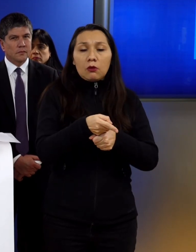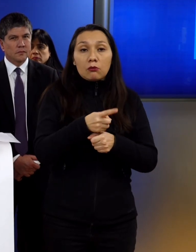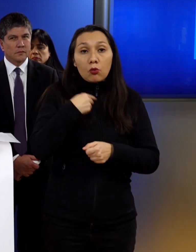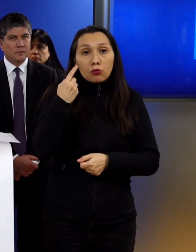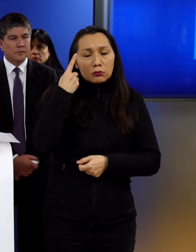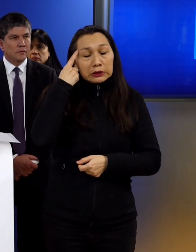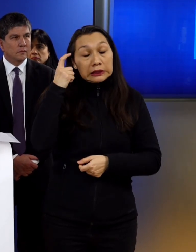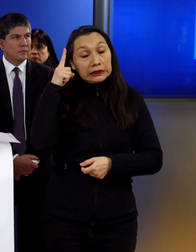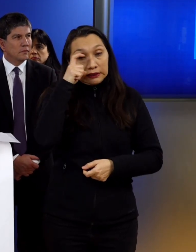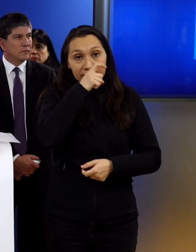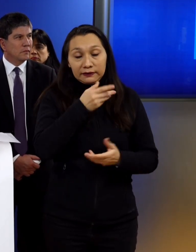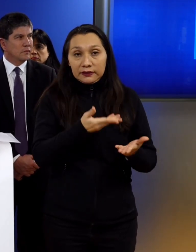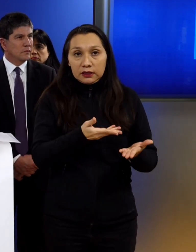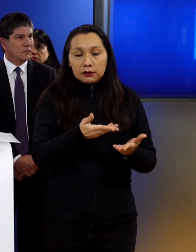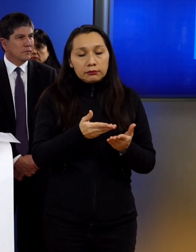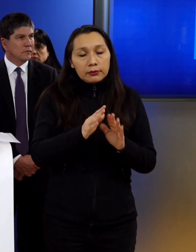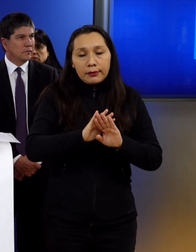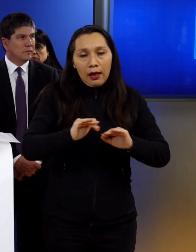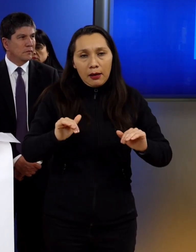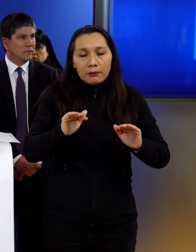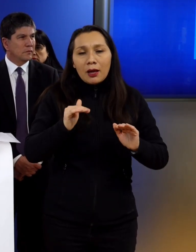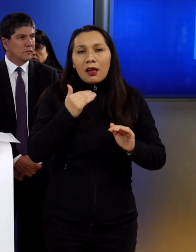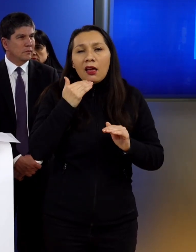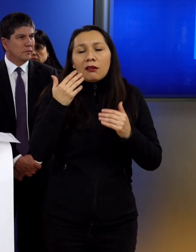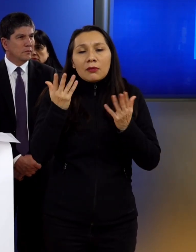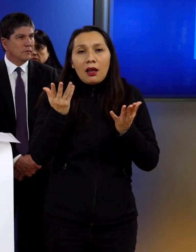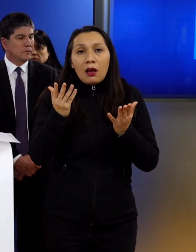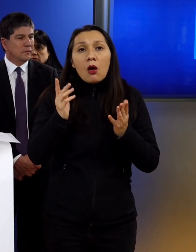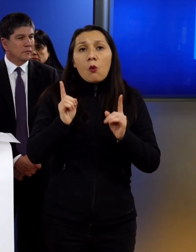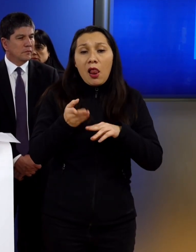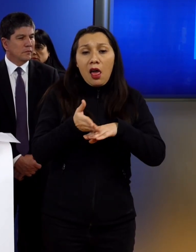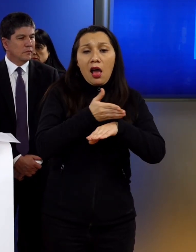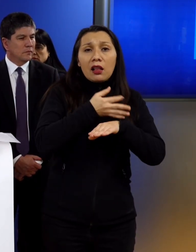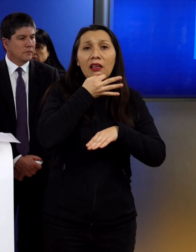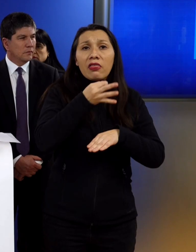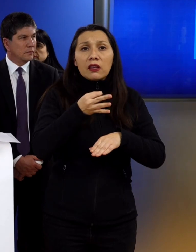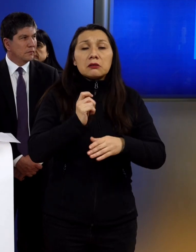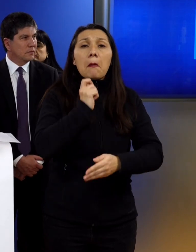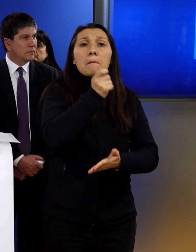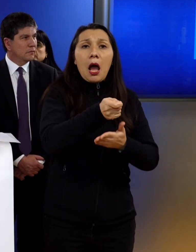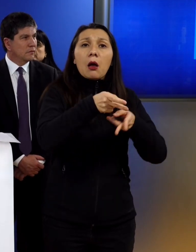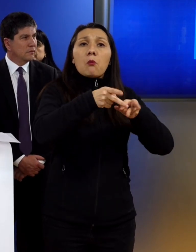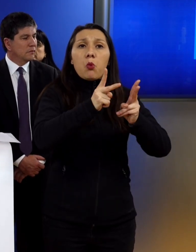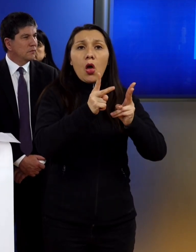nos parece compleja, independiente y mucho antes de que se plantee el tema de la fianza.